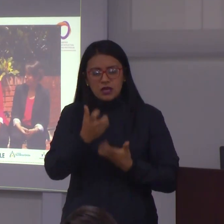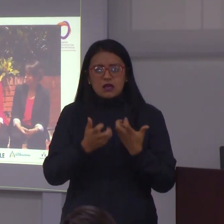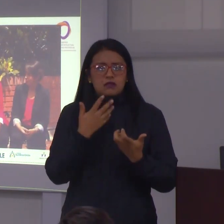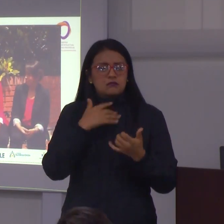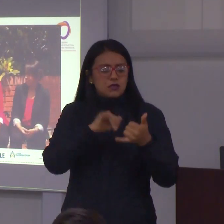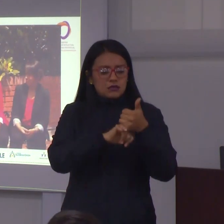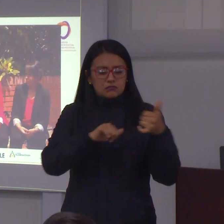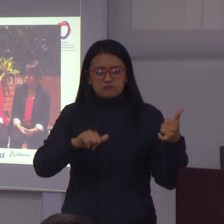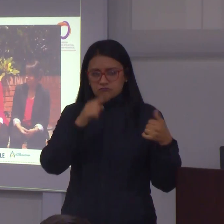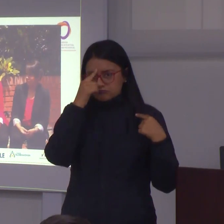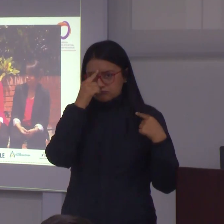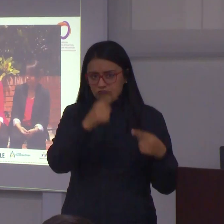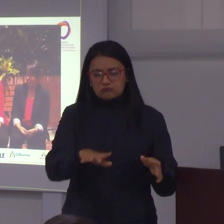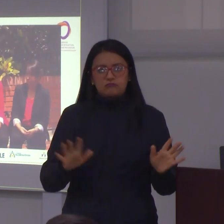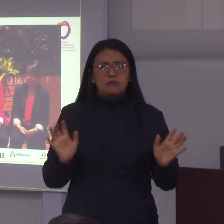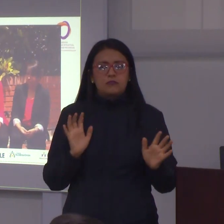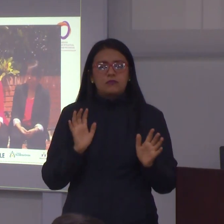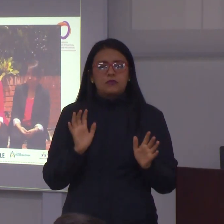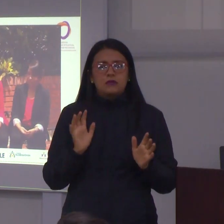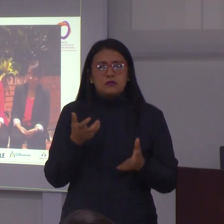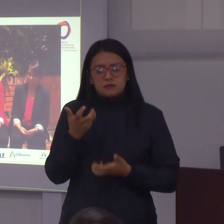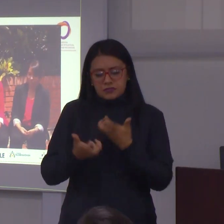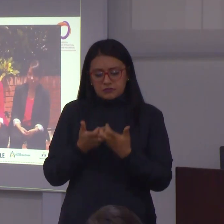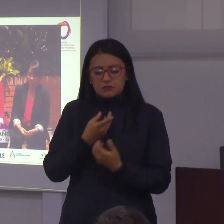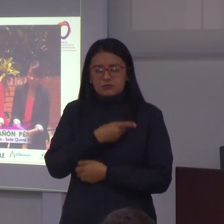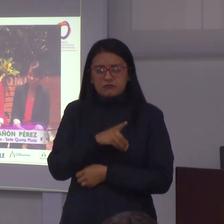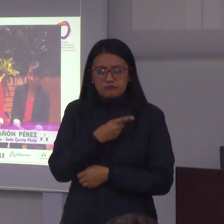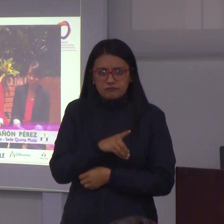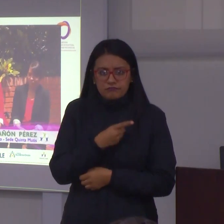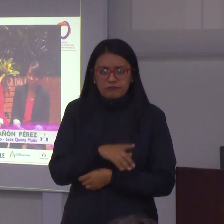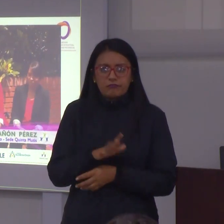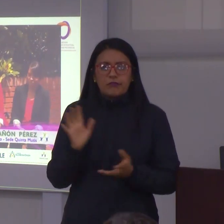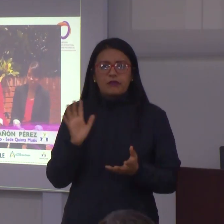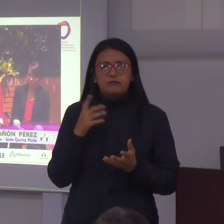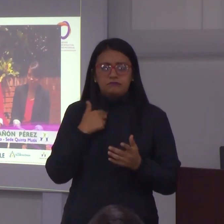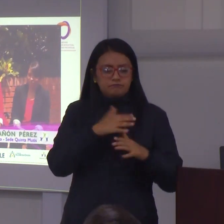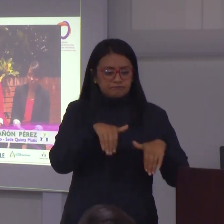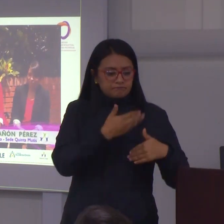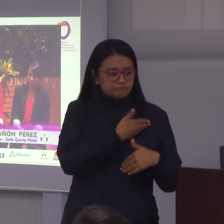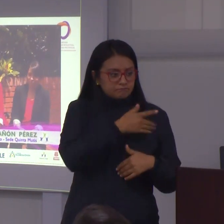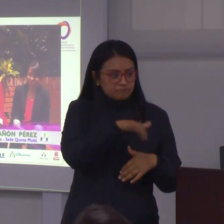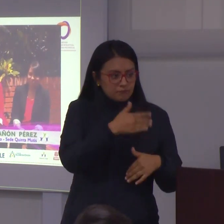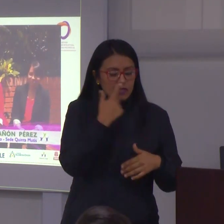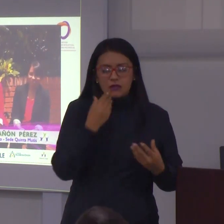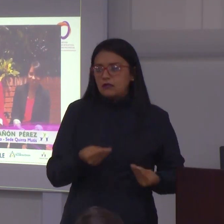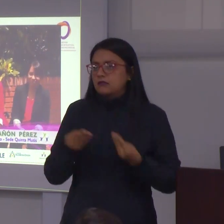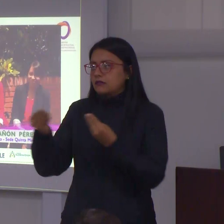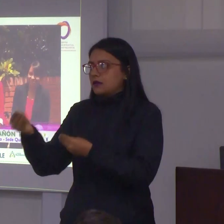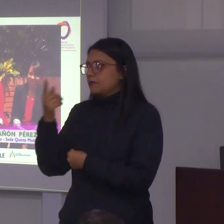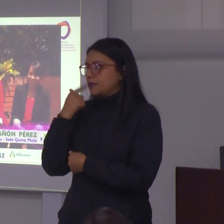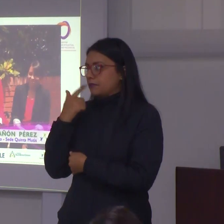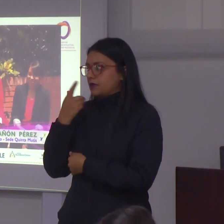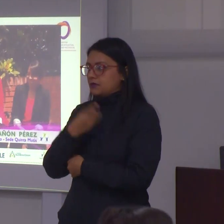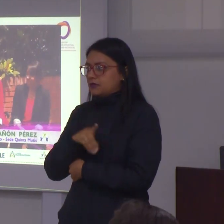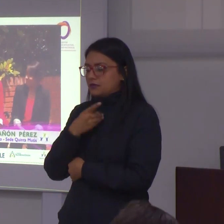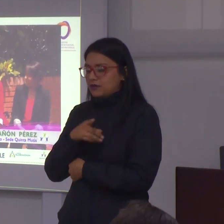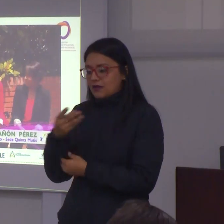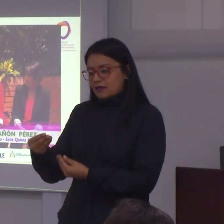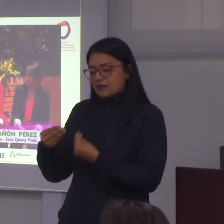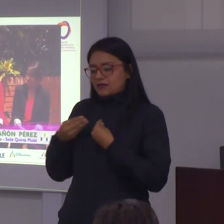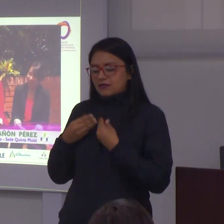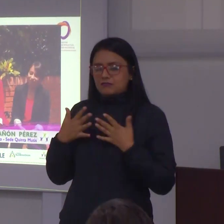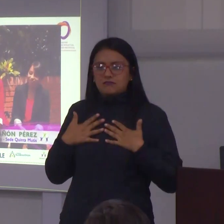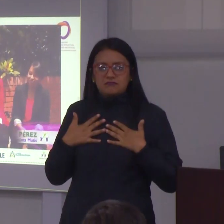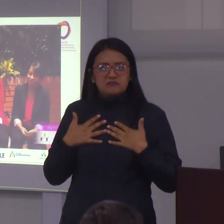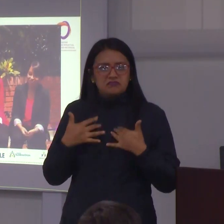independiente. Le preparan su desayuno para cuando yo no soy alcalde. Entonces eso nos llena de